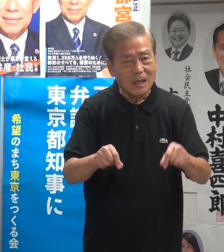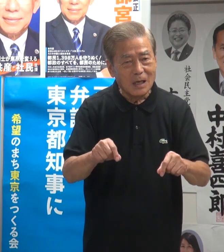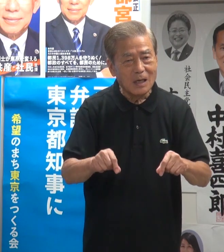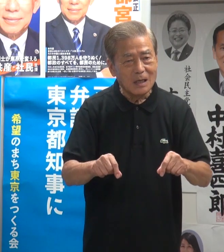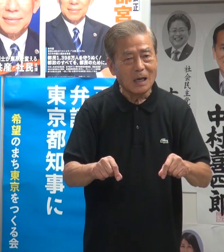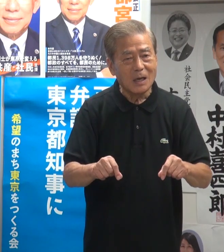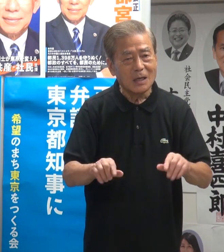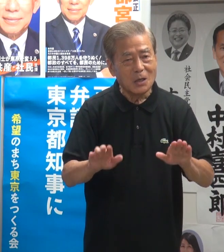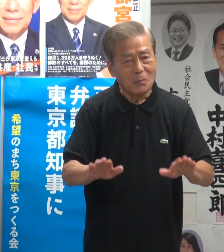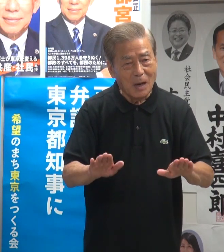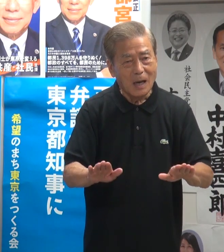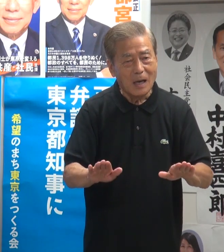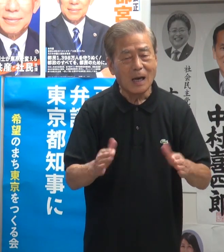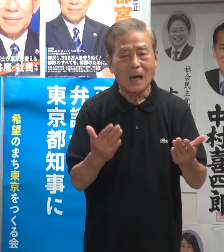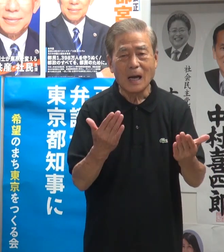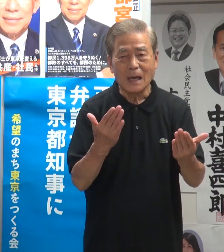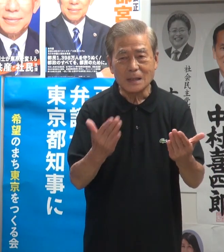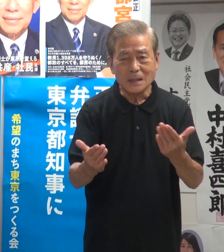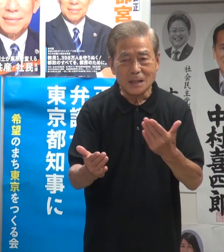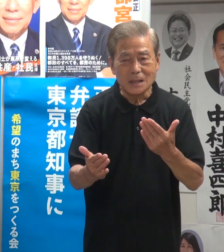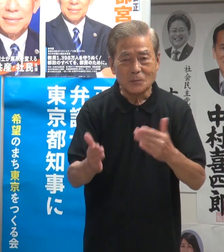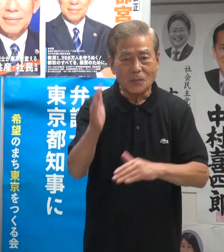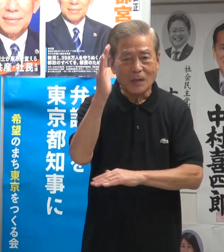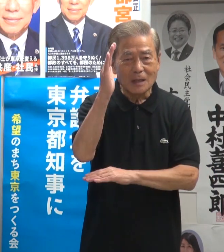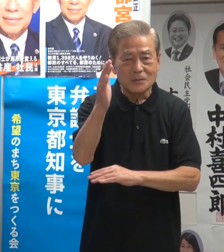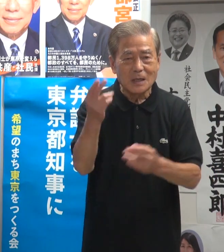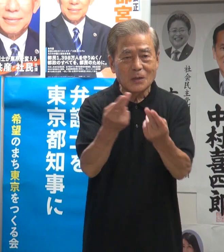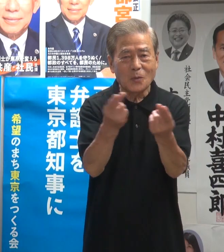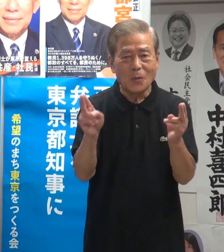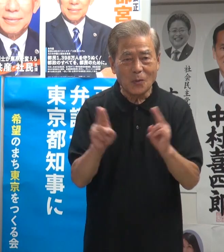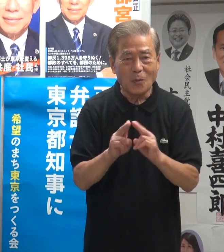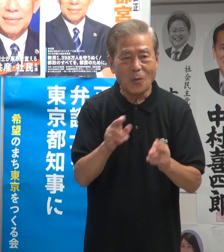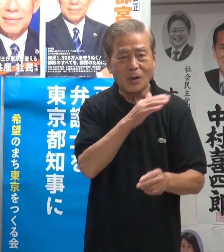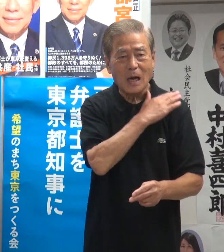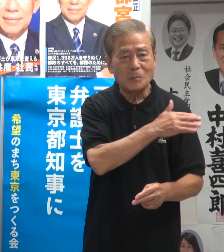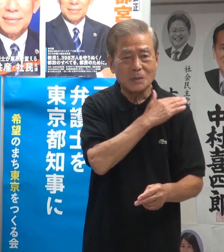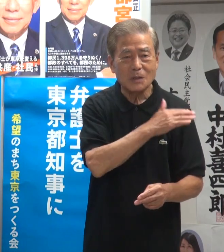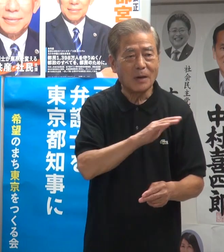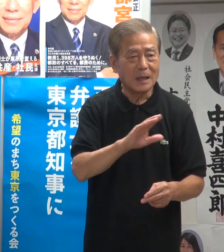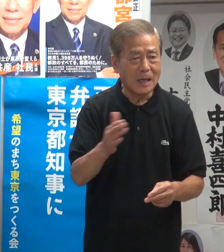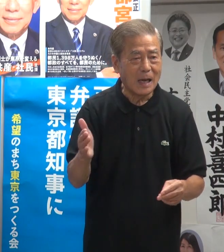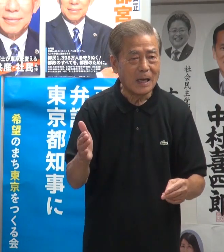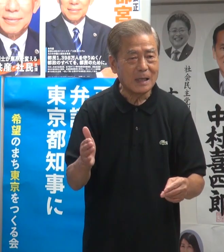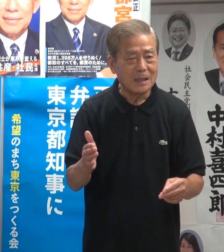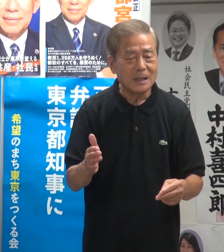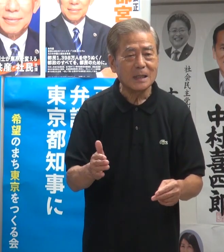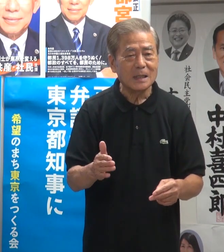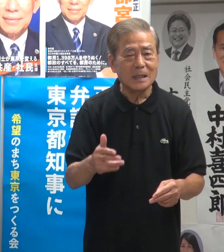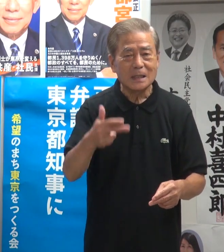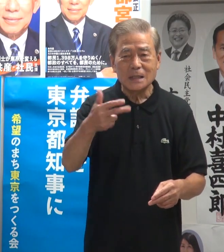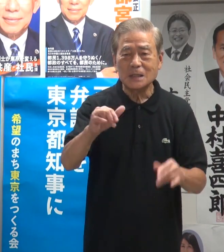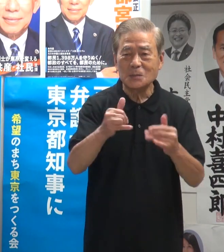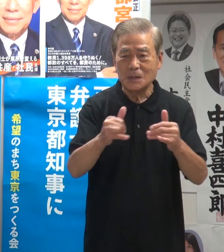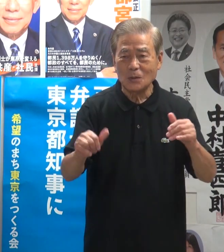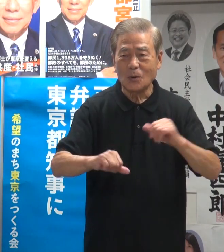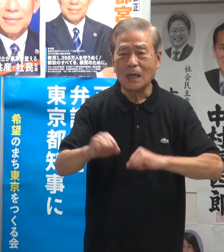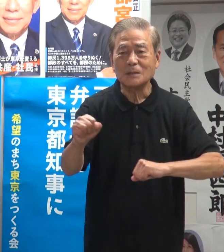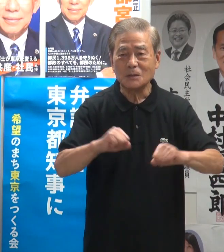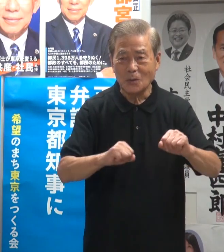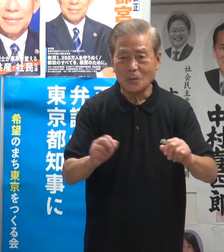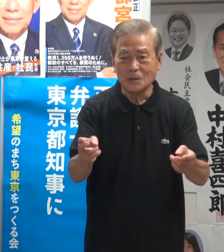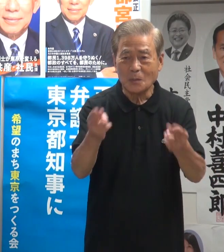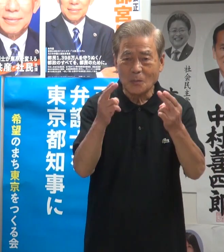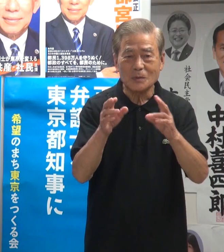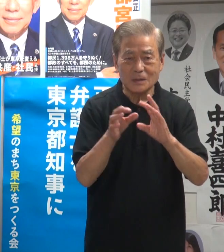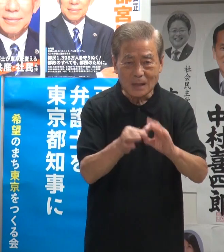辺はちょっと見極めは私自身は政党の幹部でもないし一市民活動家ですので分かりかねます。